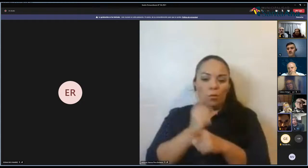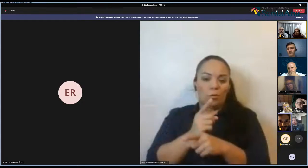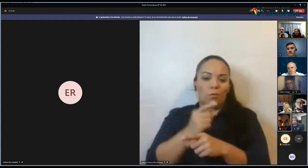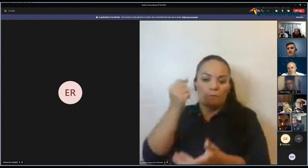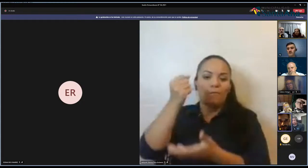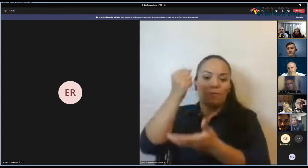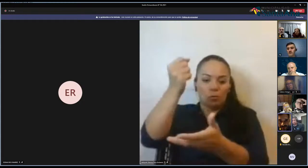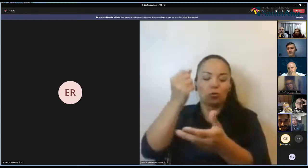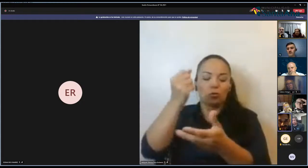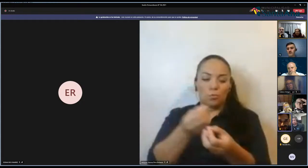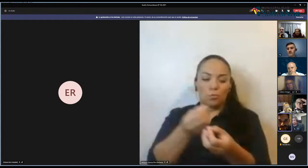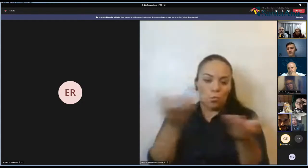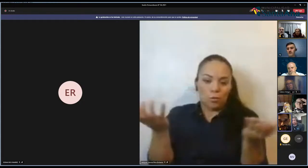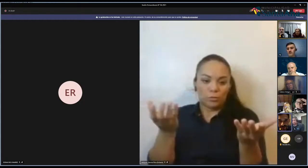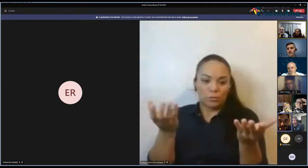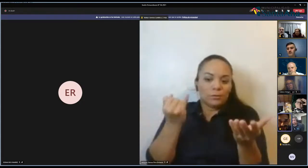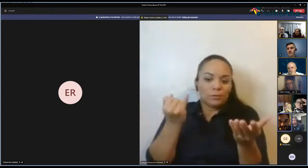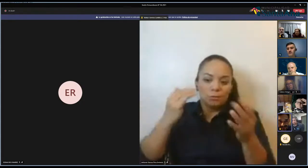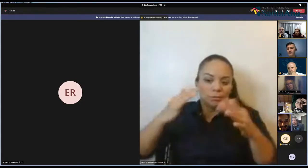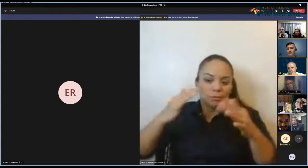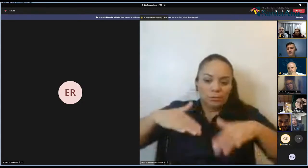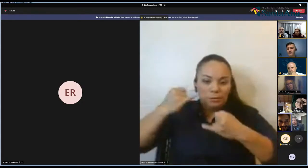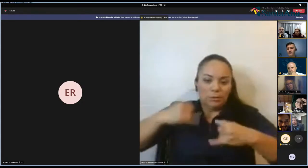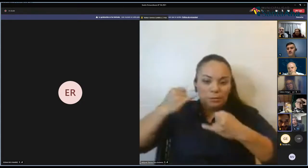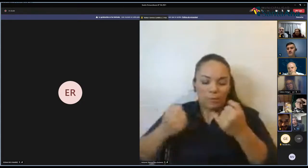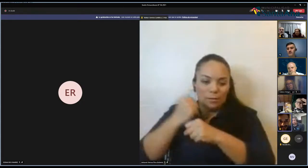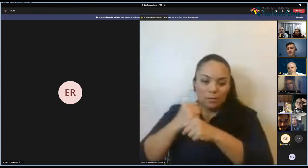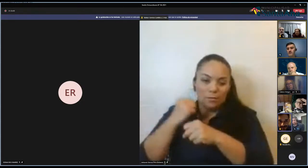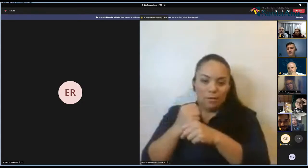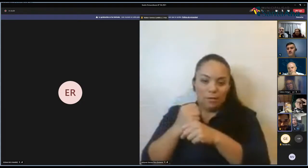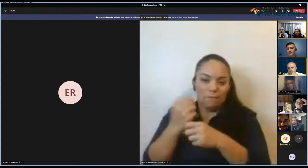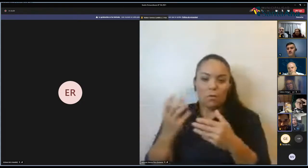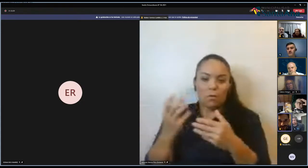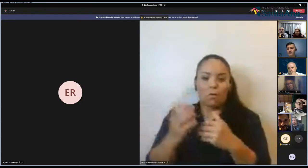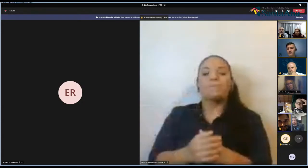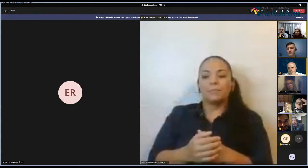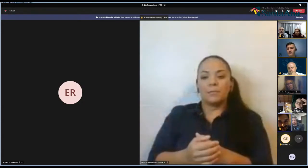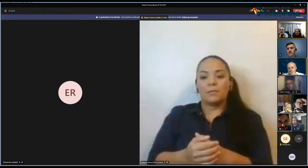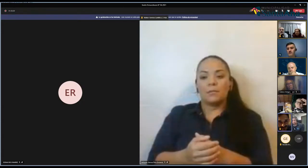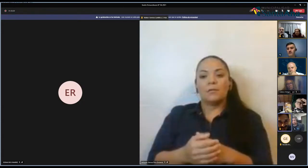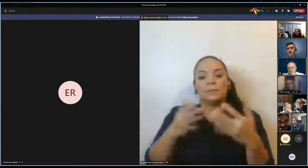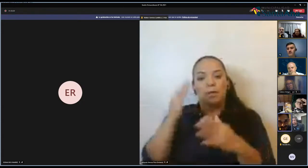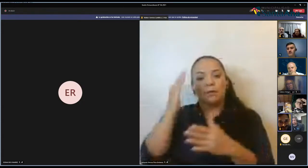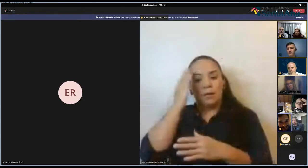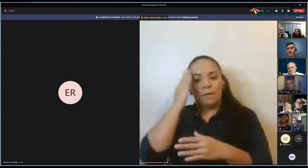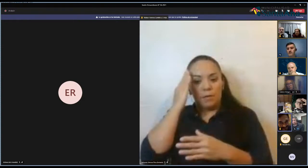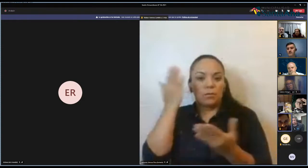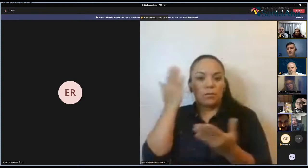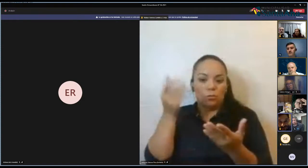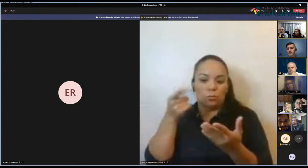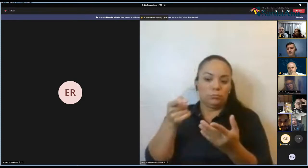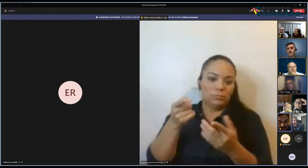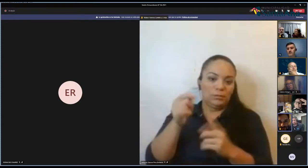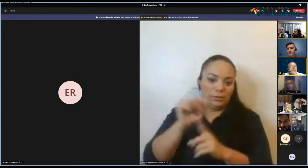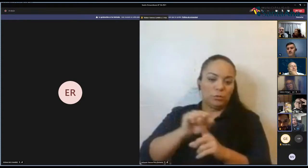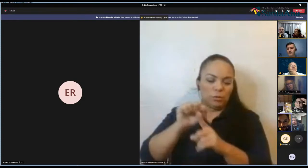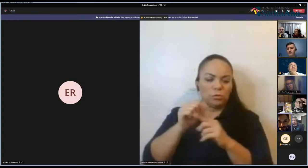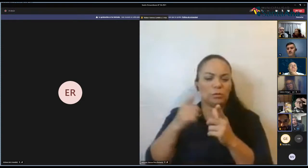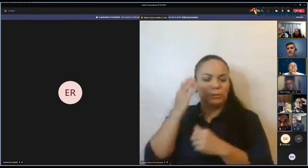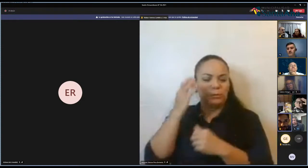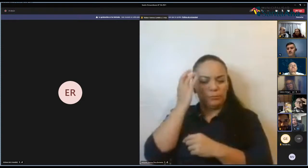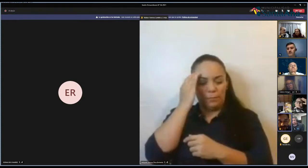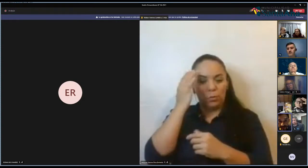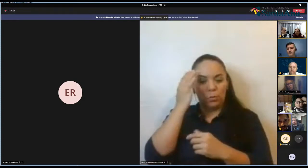públicos si nos vamos a terminar una obra verdad y ya sabiendo y conociendo eso eso me preocupa